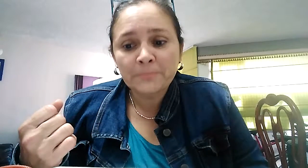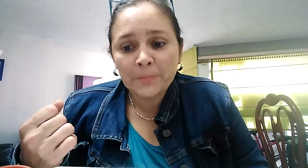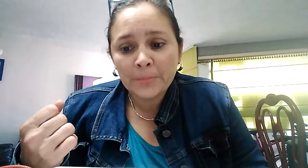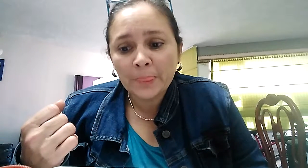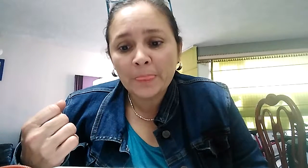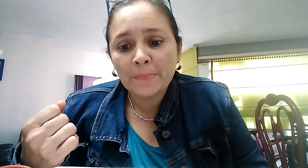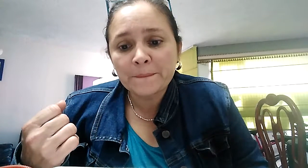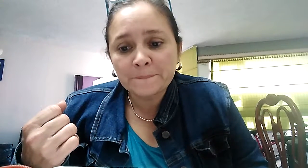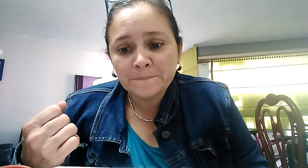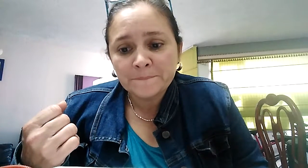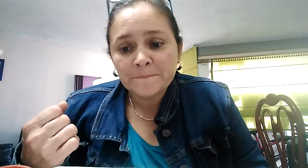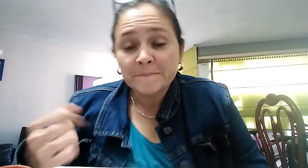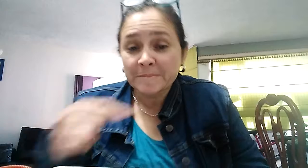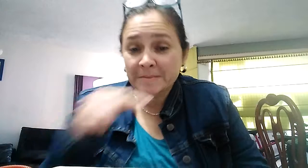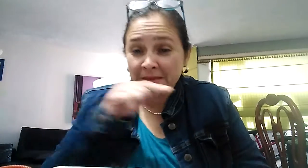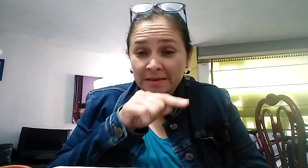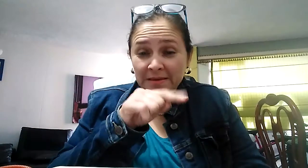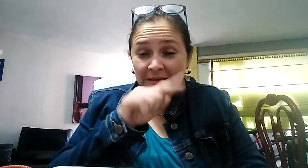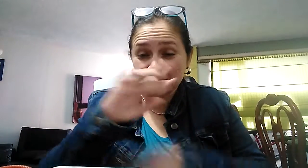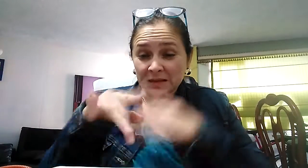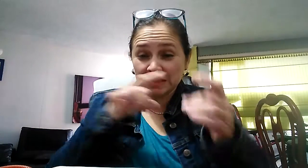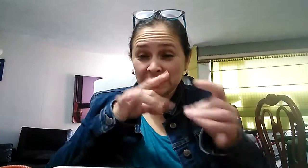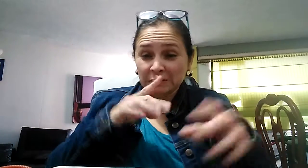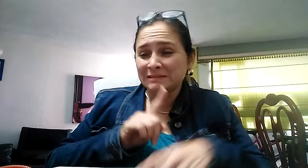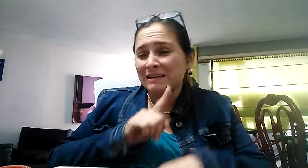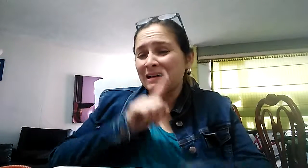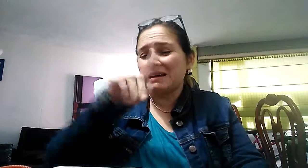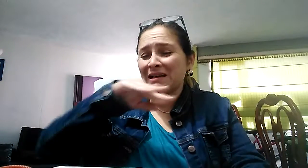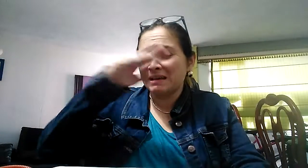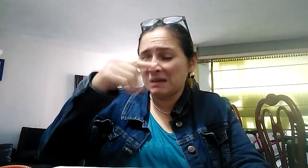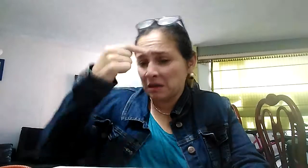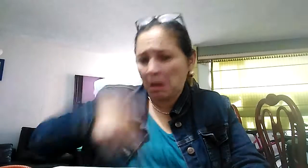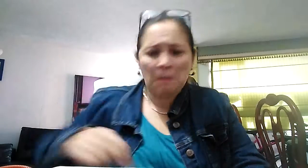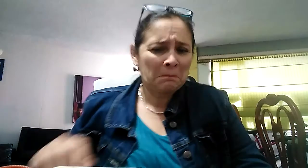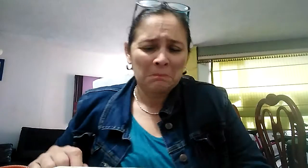Buenos días, Mabel. ¿Quién es mi Mabel favorita?